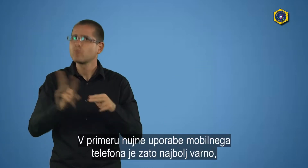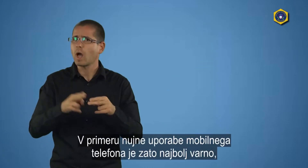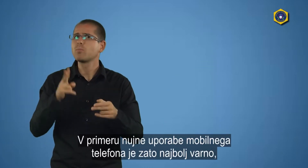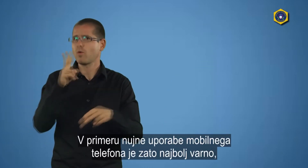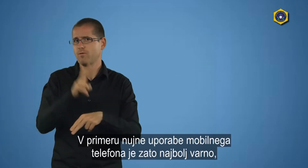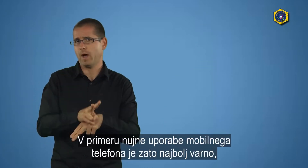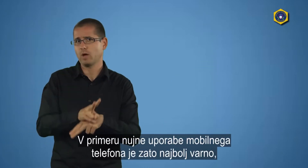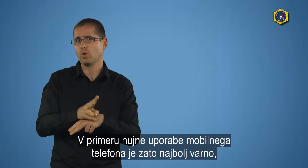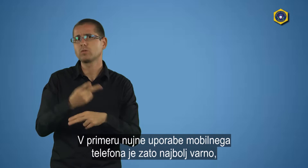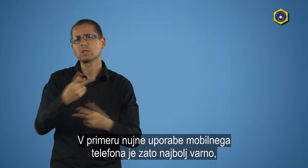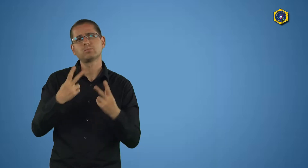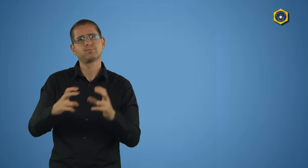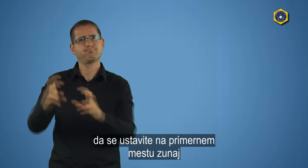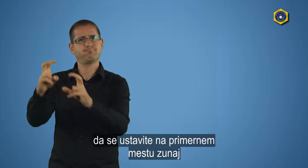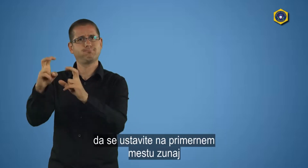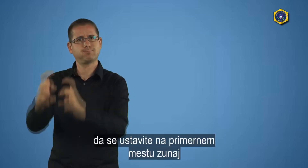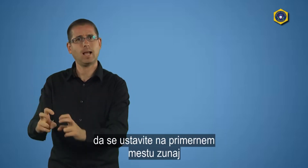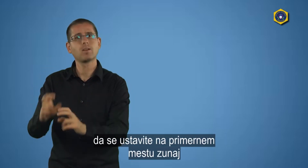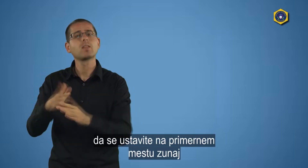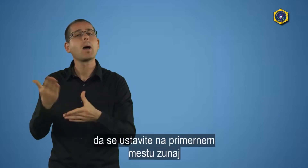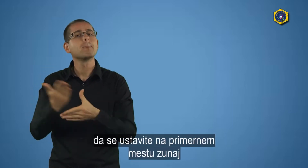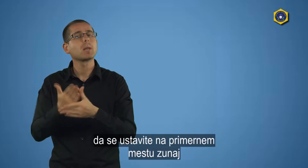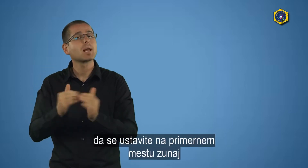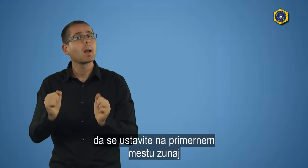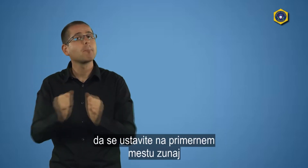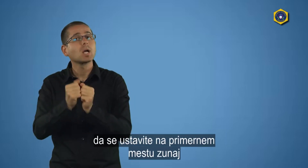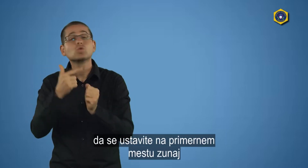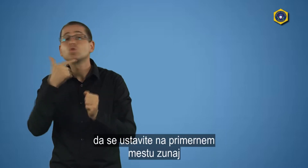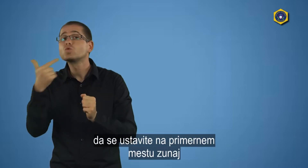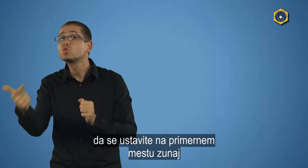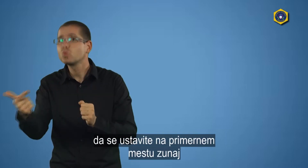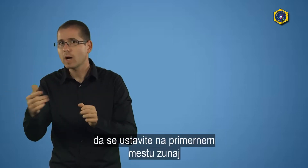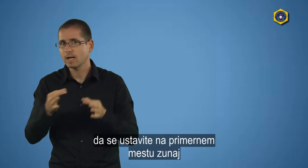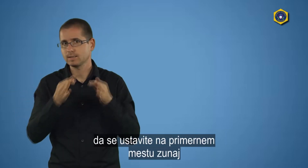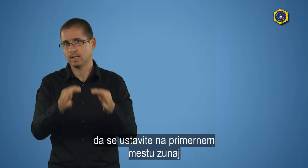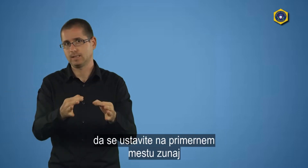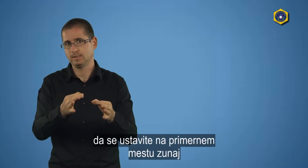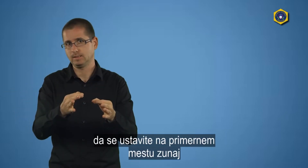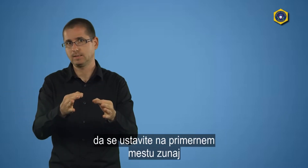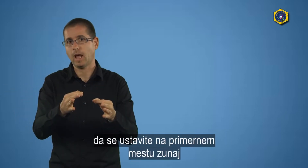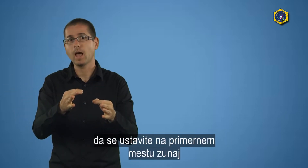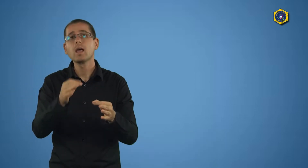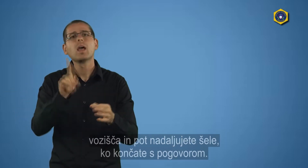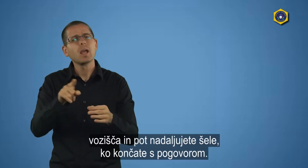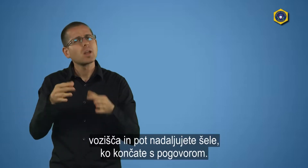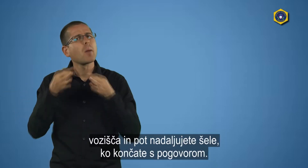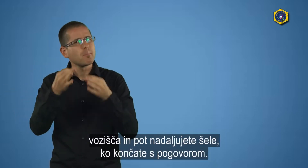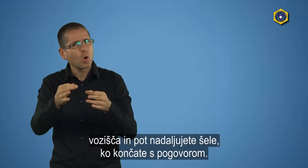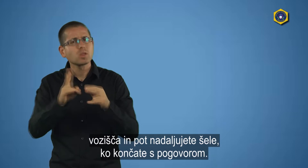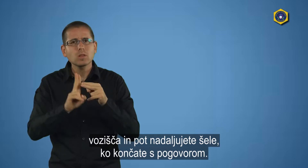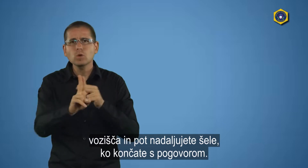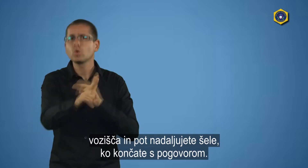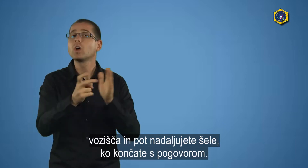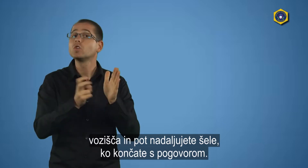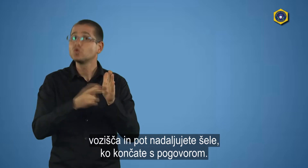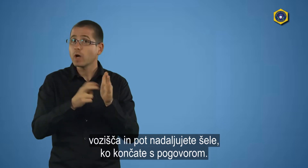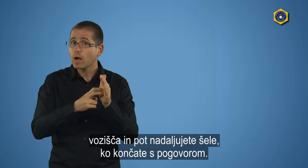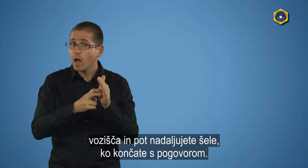zato najbolj varno, da se ustavite na primernem mestu zunaj vozišča in pot nadaljujete šele, ko končate